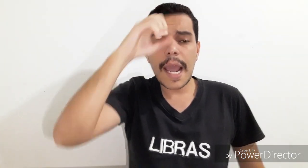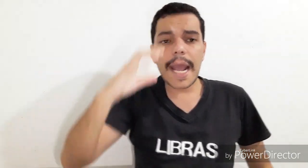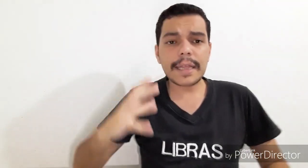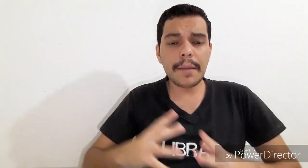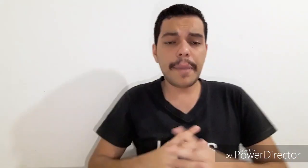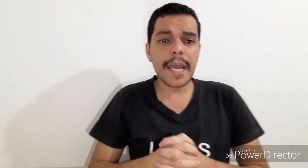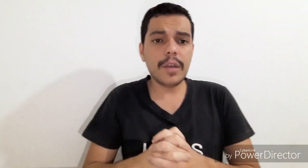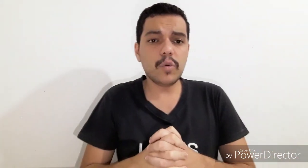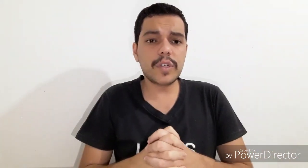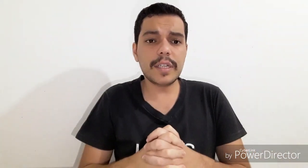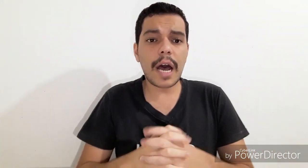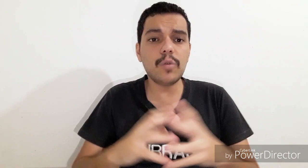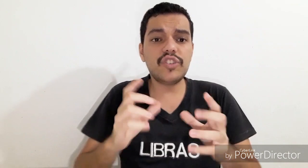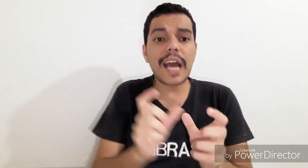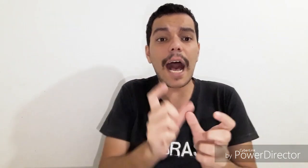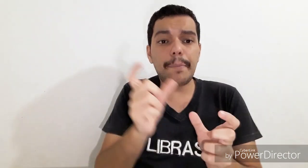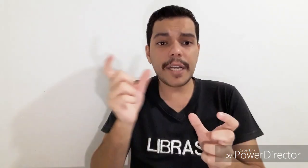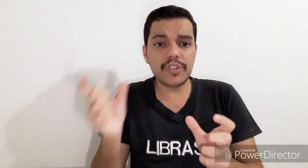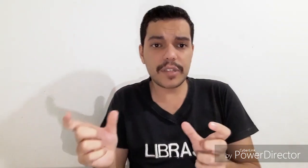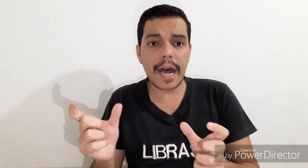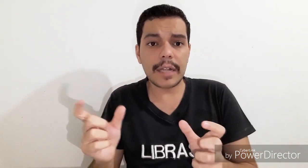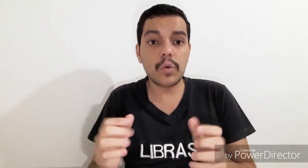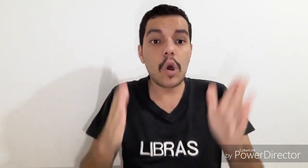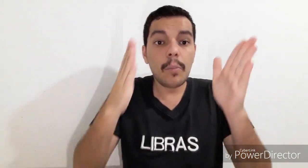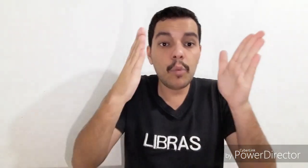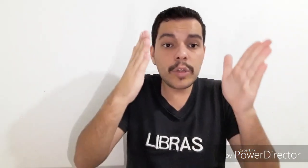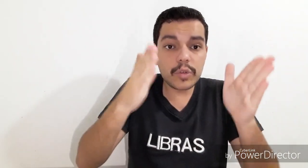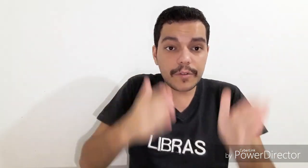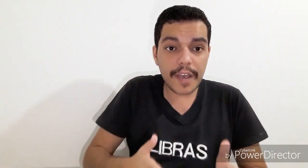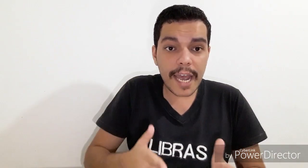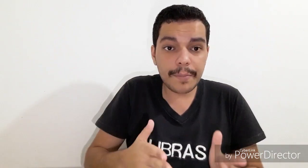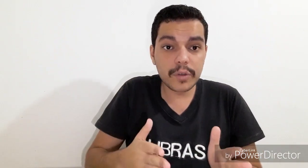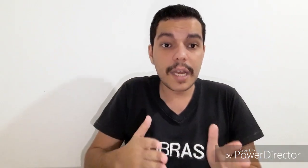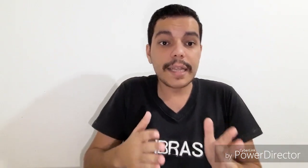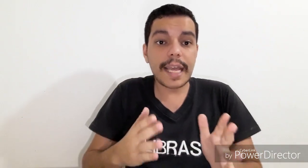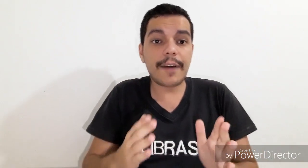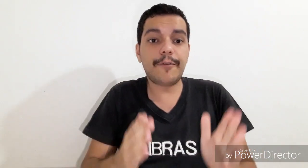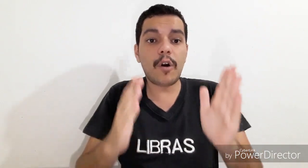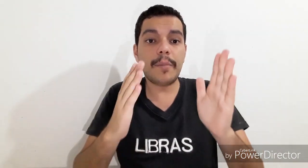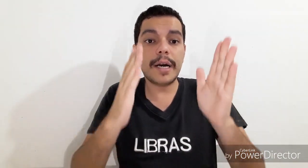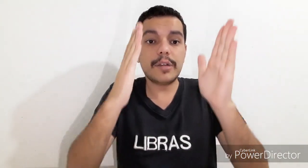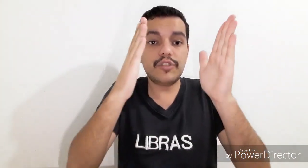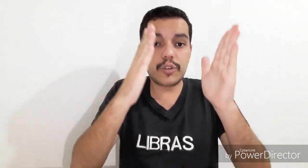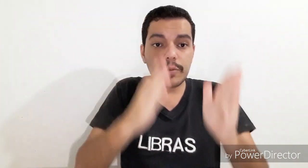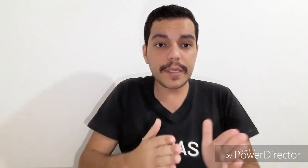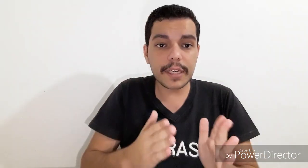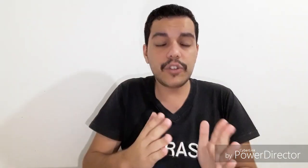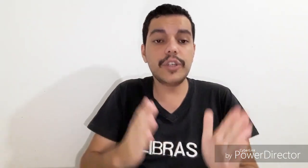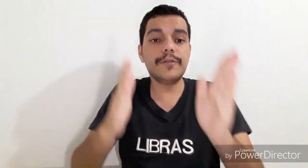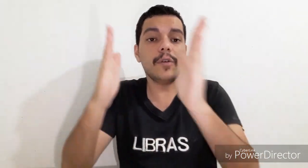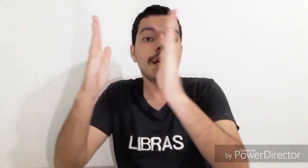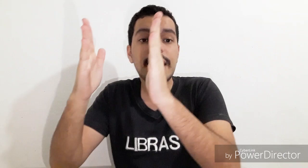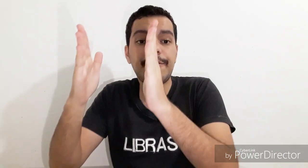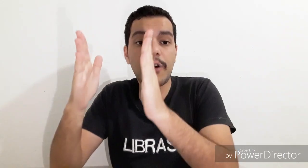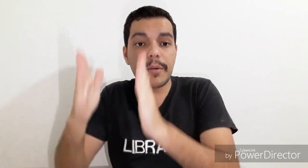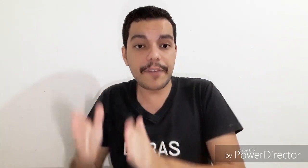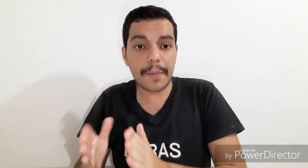É também o sinal de aprendizado. Muitos verbos têm a forma de substantivo e a forma